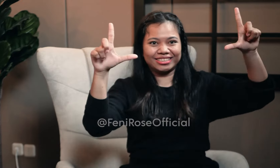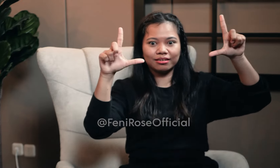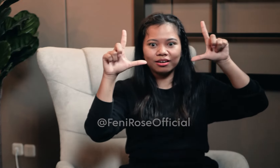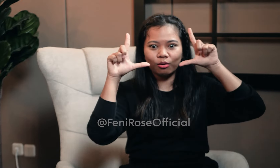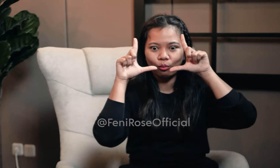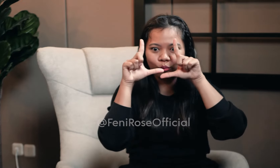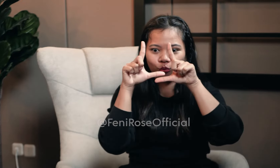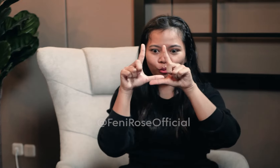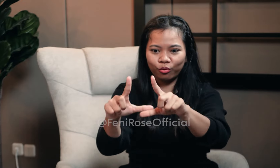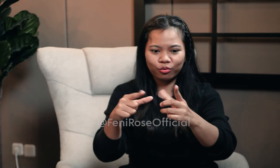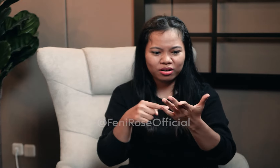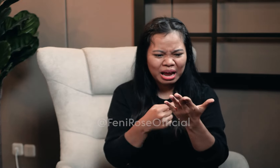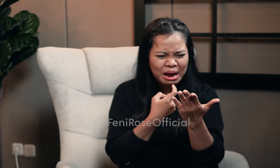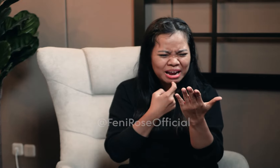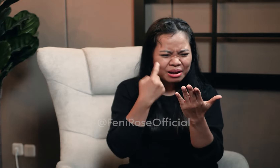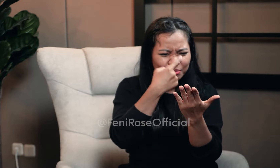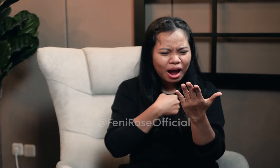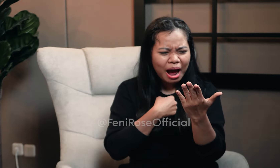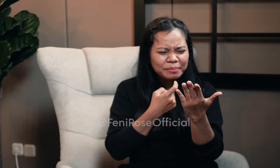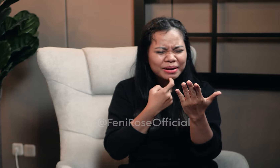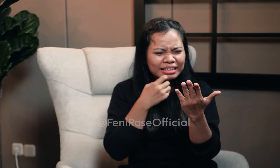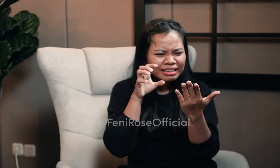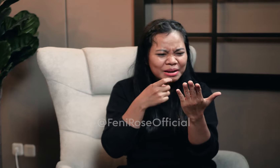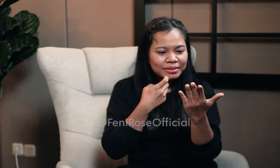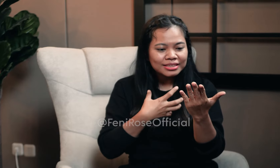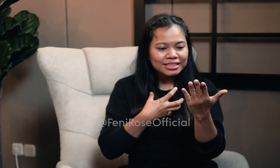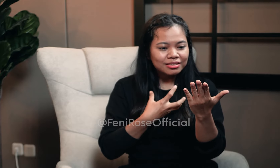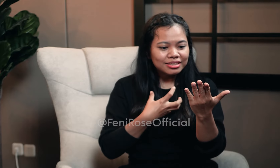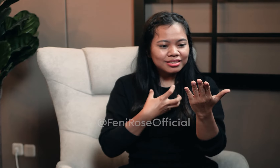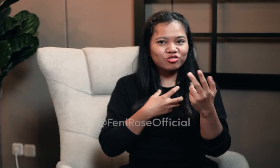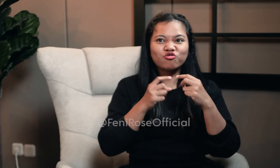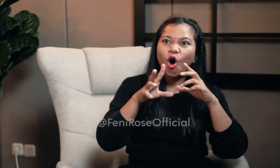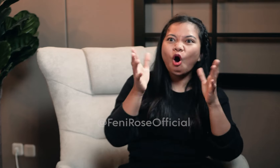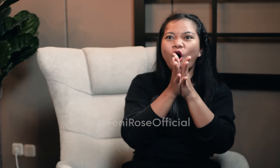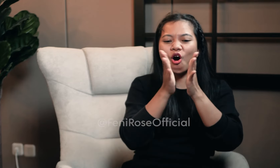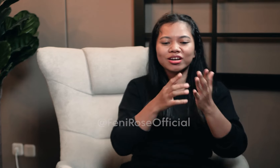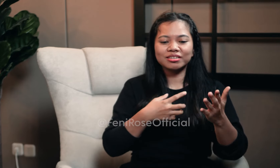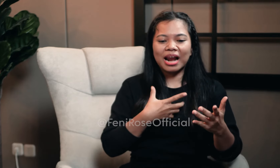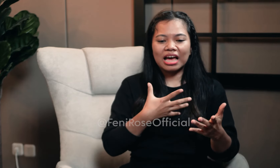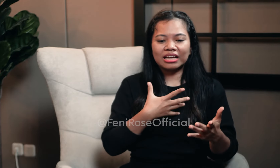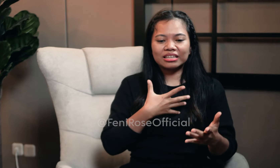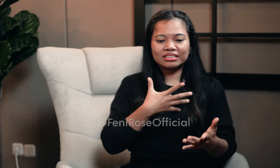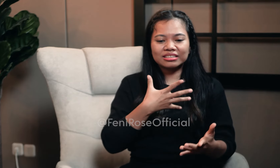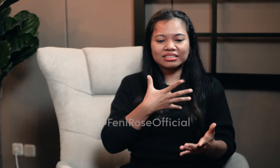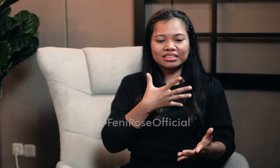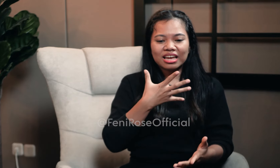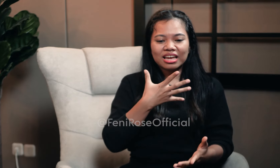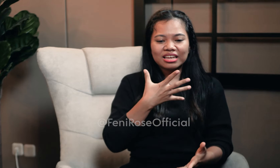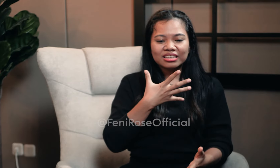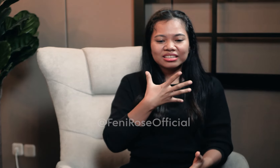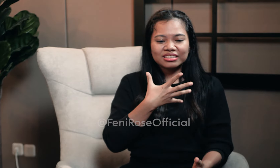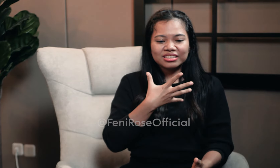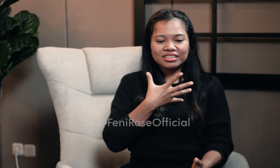banyak banget yang ngezoomin saya wah ngapain muka saya itu kok saya bingung kok saya kok bisa viral